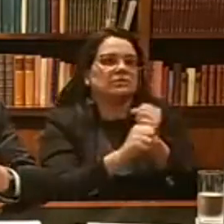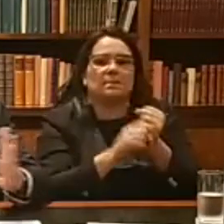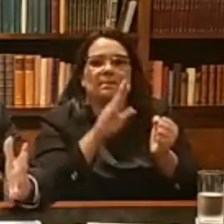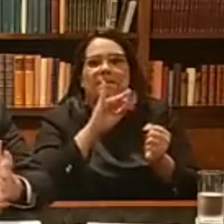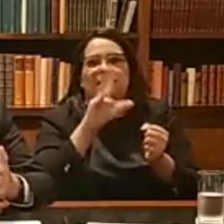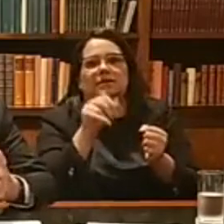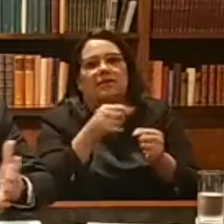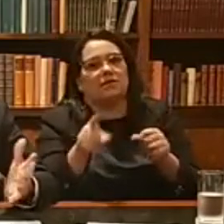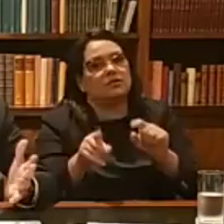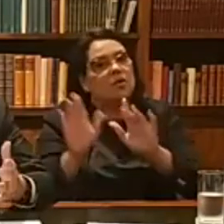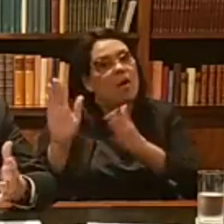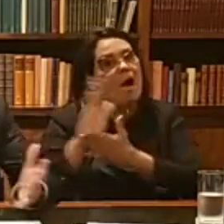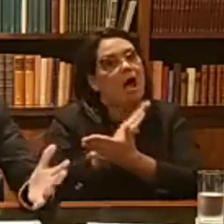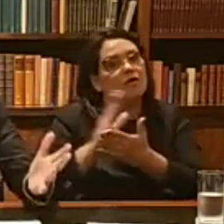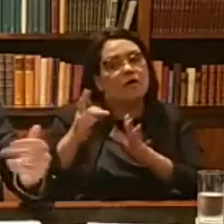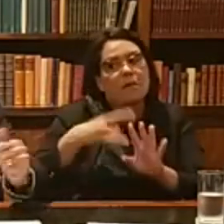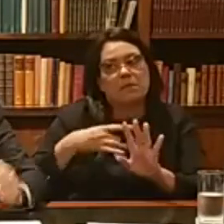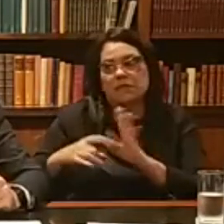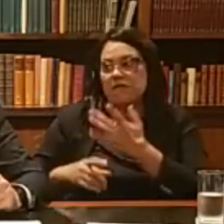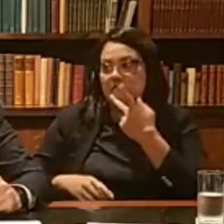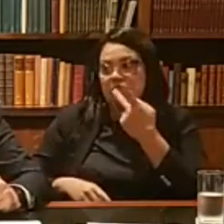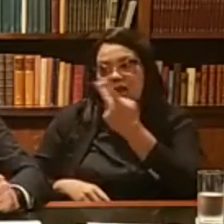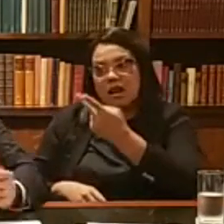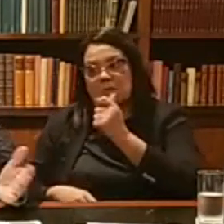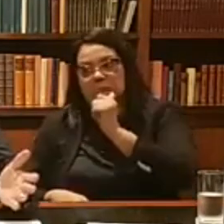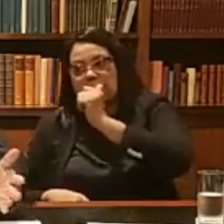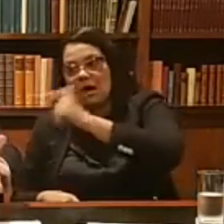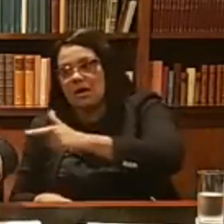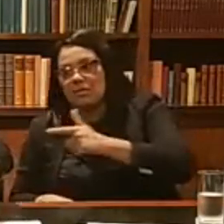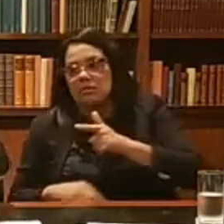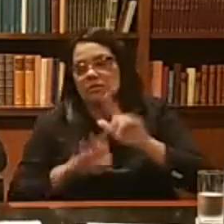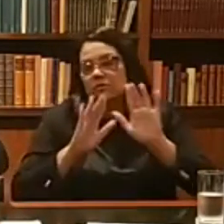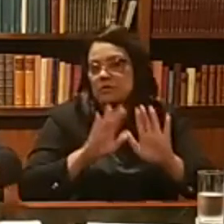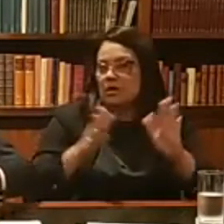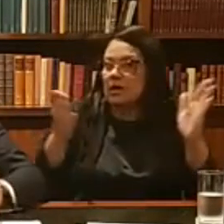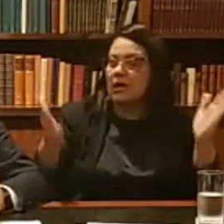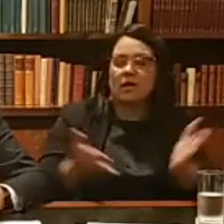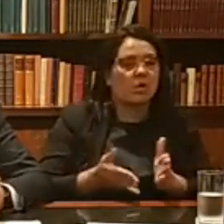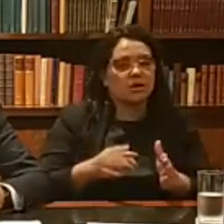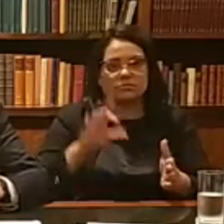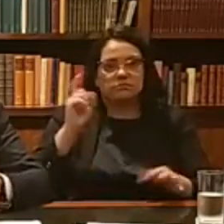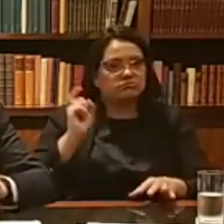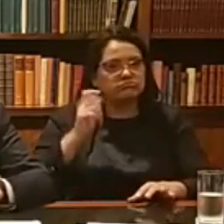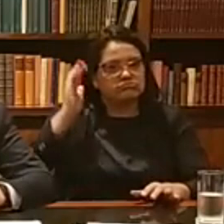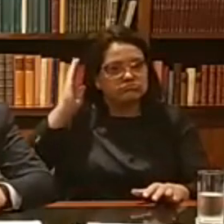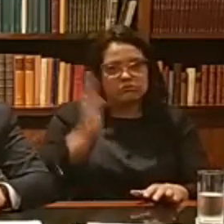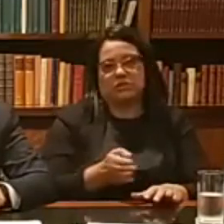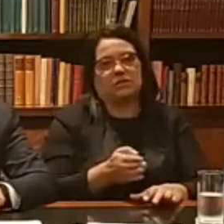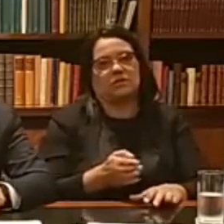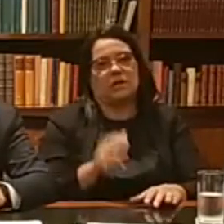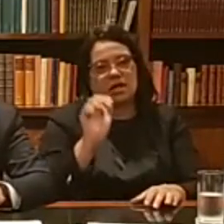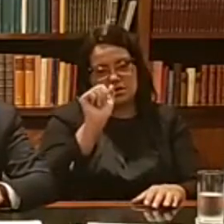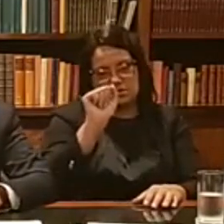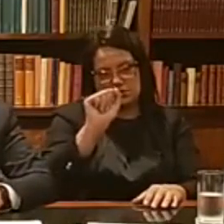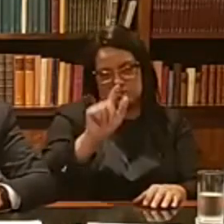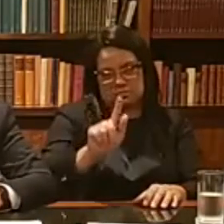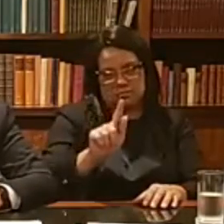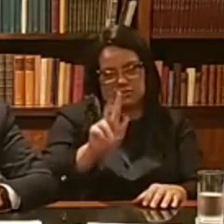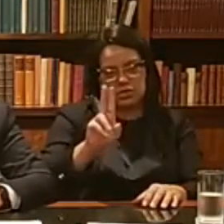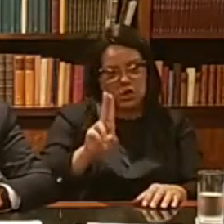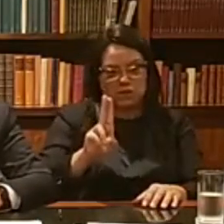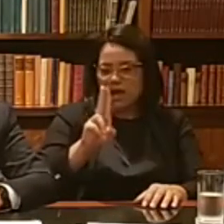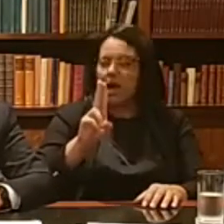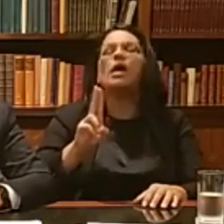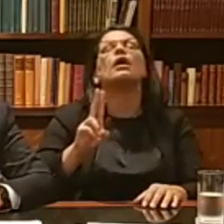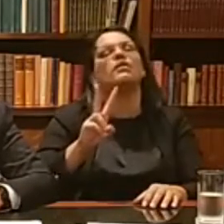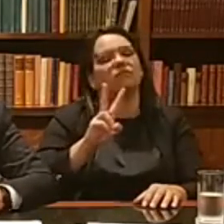com medo da repercussão negativa, né? Oh, que vão falar de mim. E agora, é automático, a advocacia da JBU